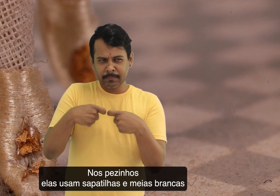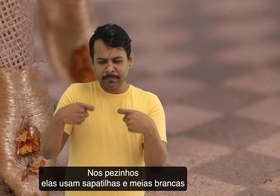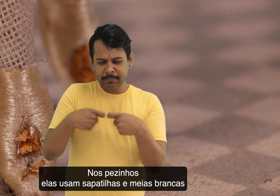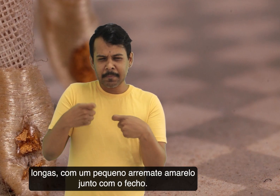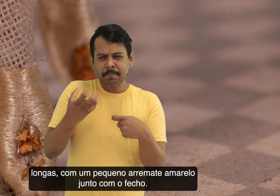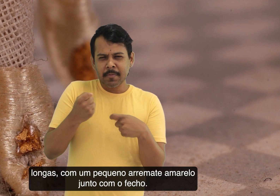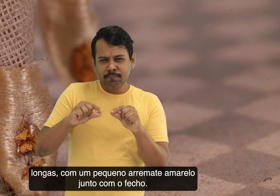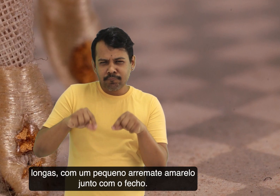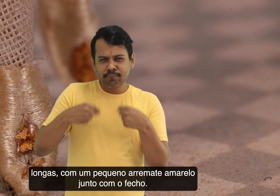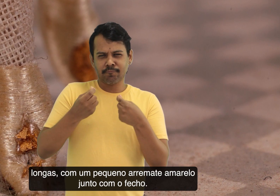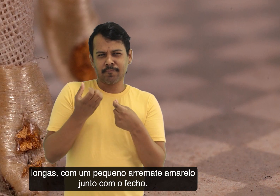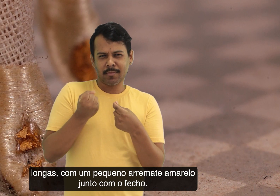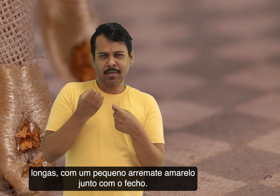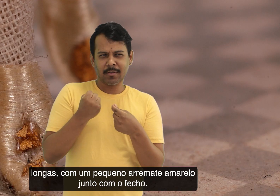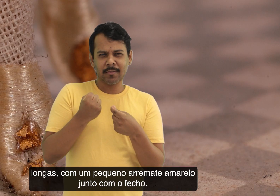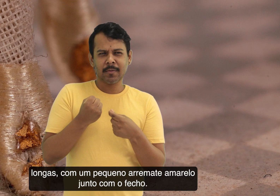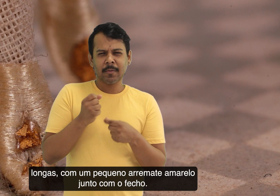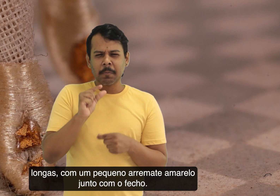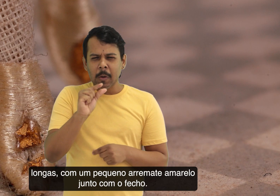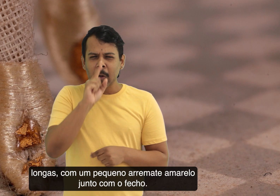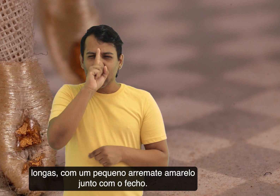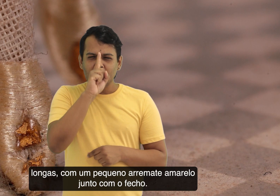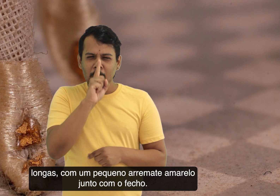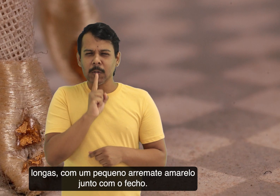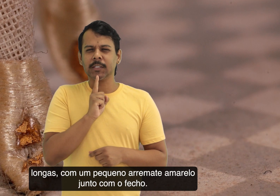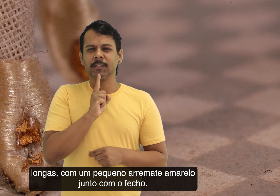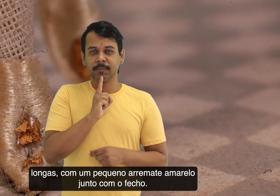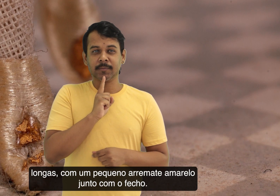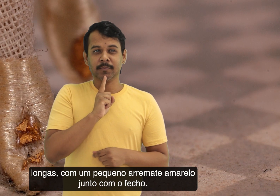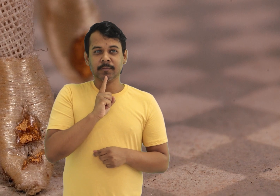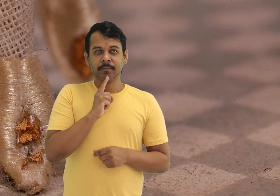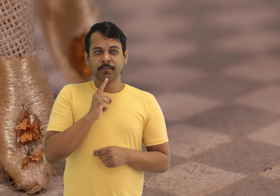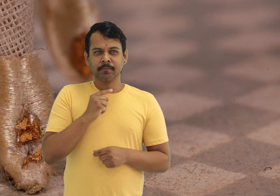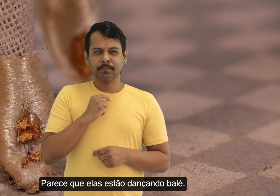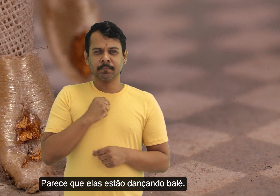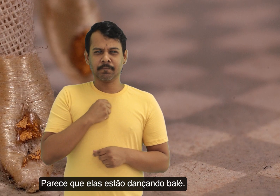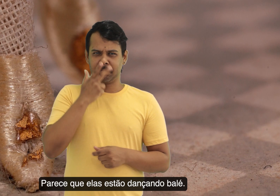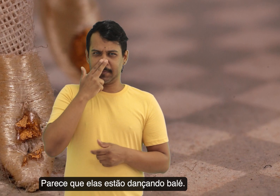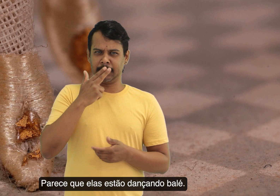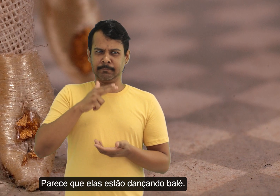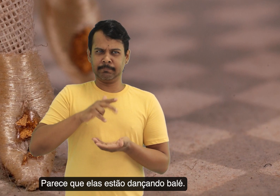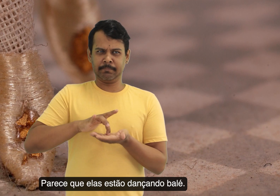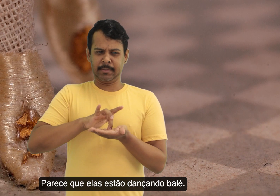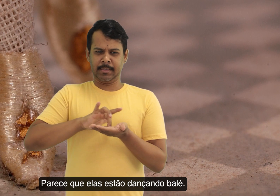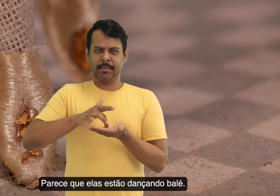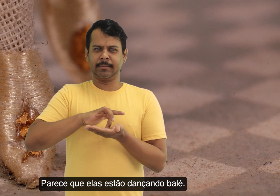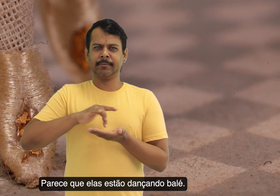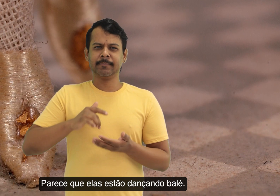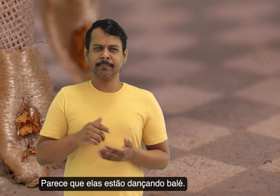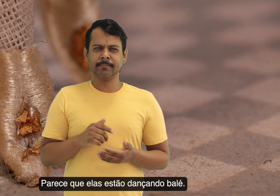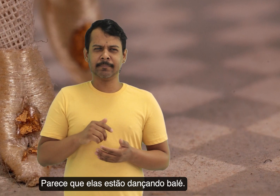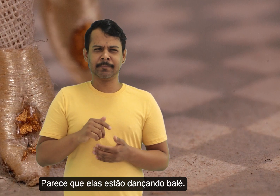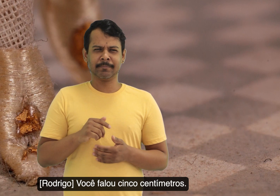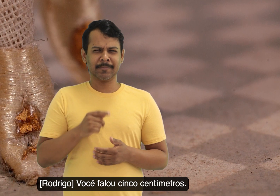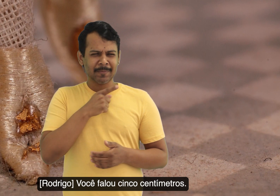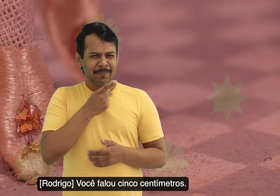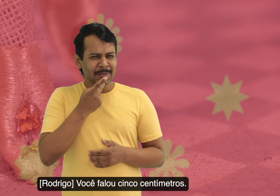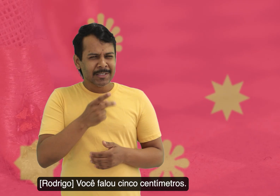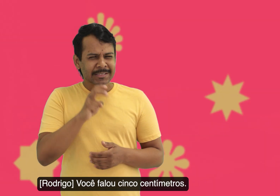meias brancas longas, com um pequeno arremate amarelo junto com um fecho. Parece que elas estão dançando balé. Você falou